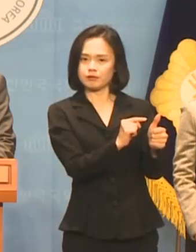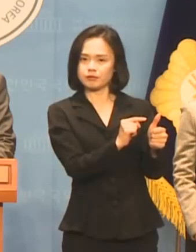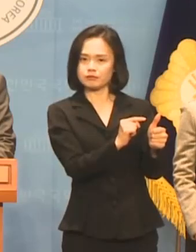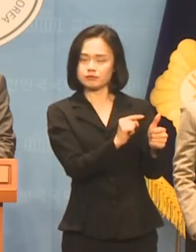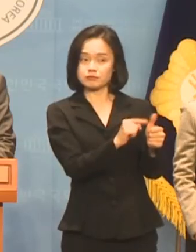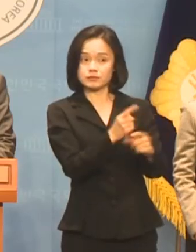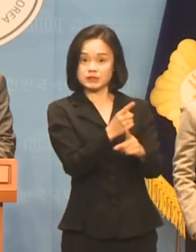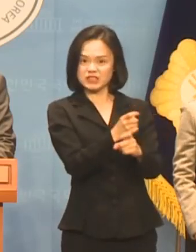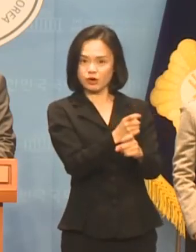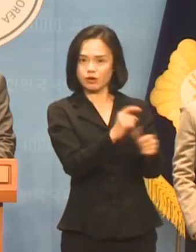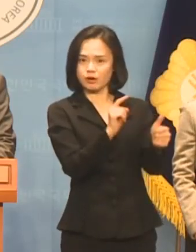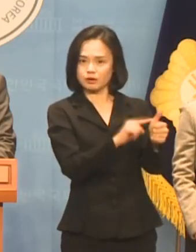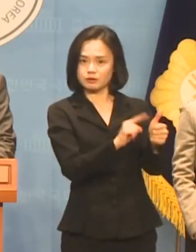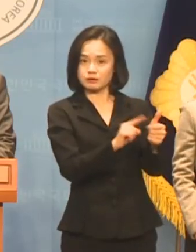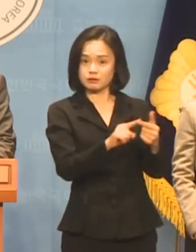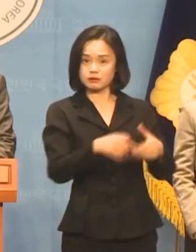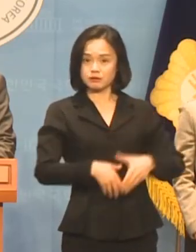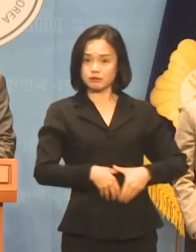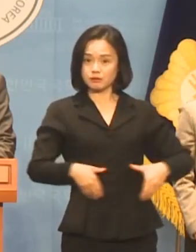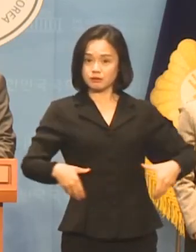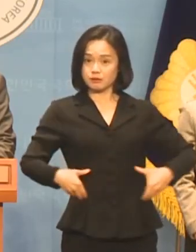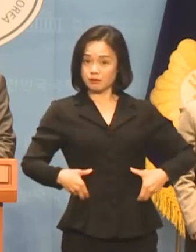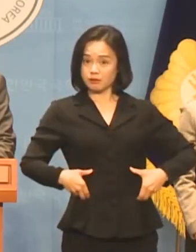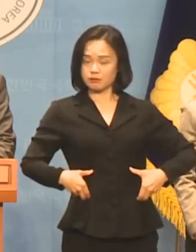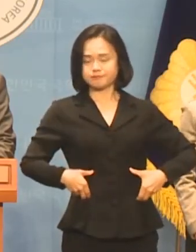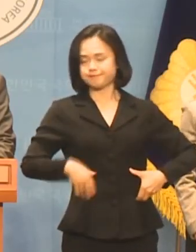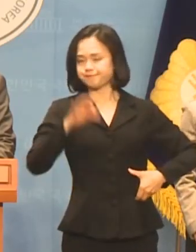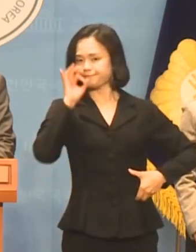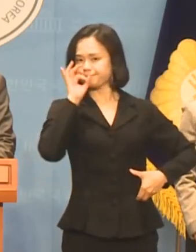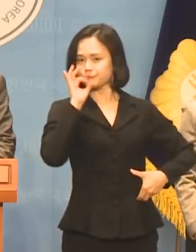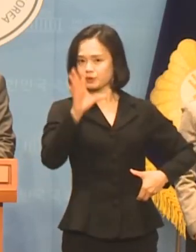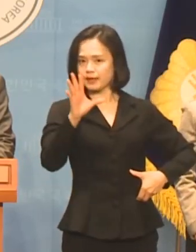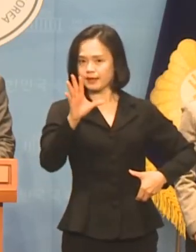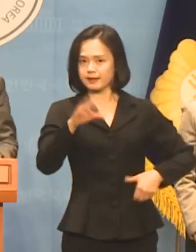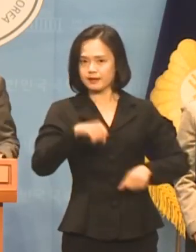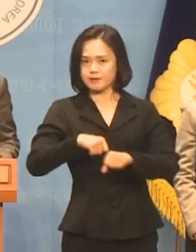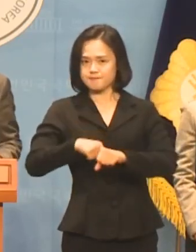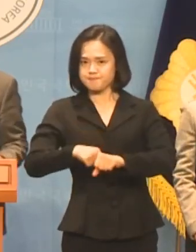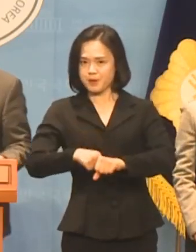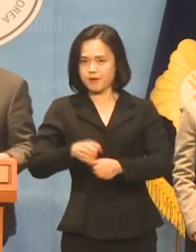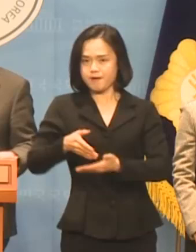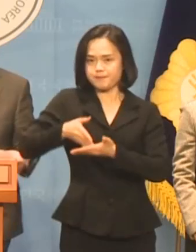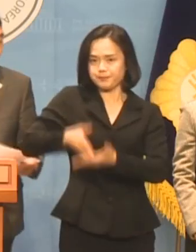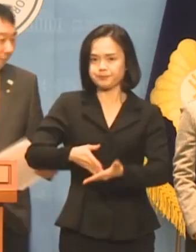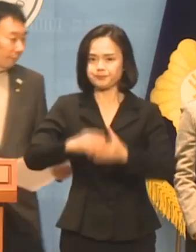관용을 베풀지 않고 가장 강력한 처벌을 할 것입니다. 이상입니다.